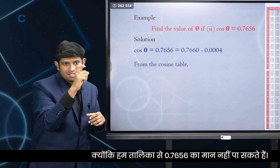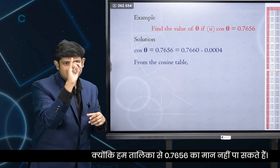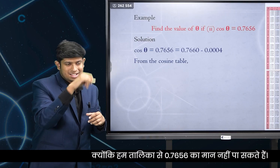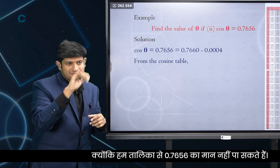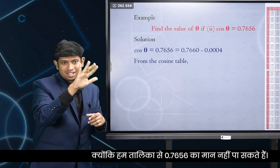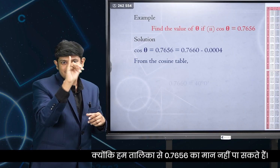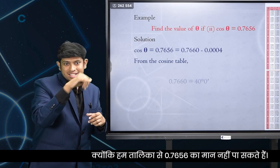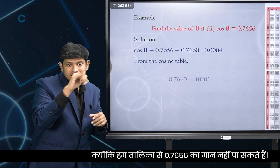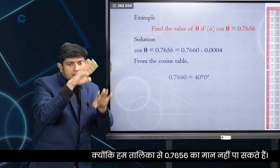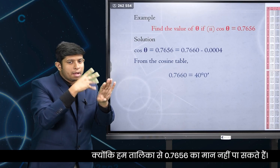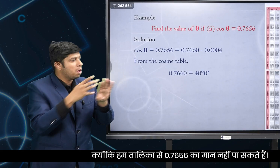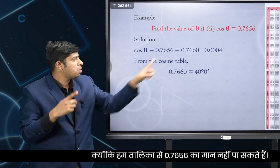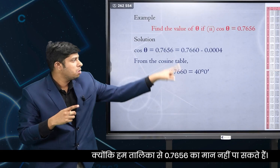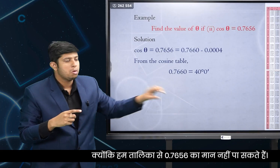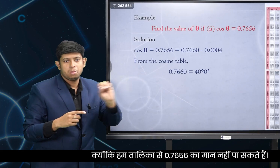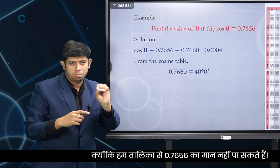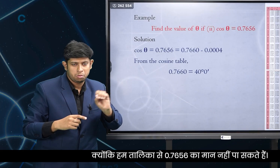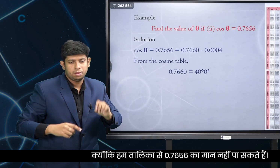0.7656 का मान नहीं पा सकते हैं,